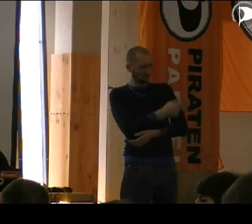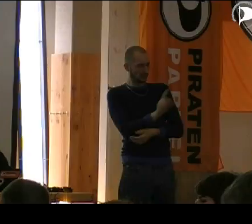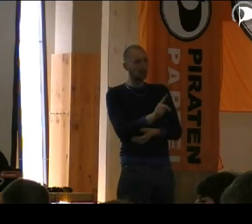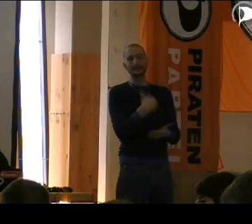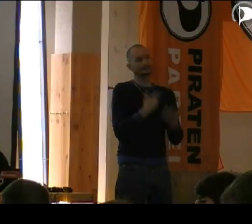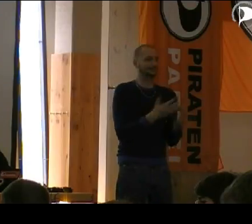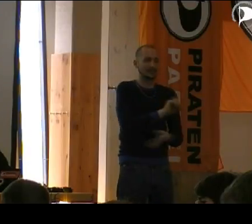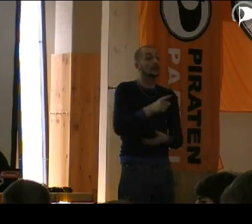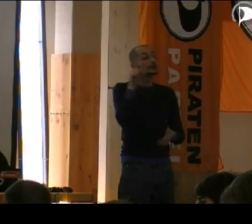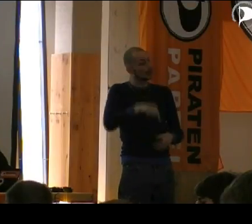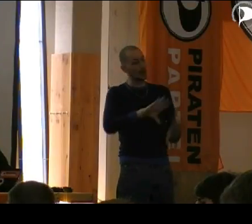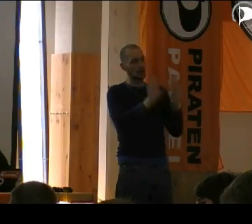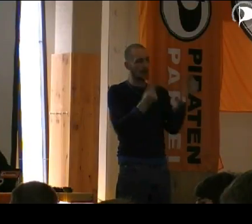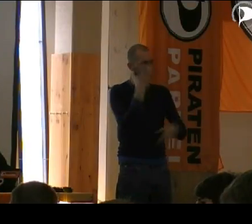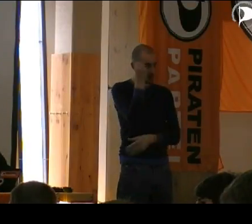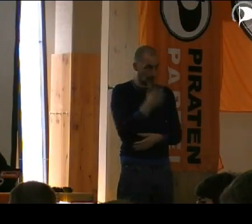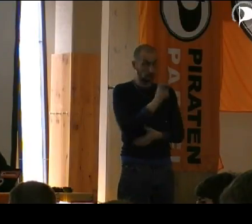sofort ausführen ließen